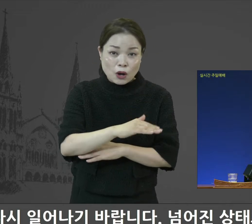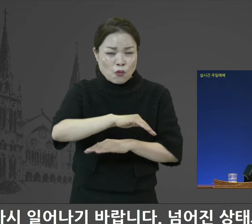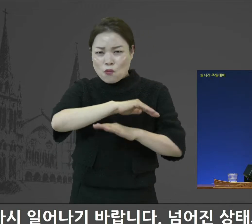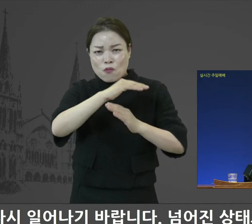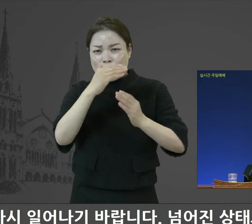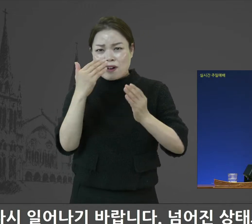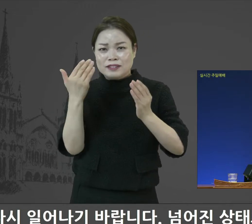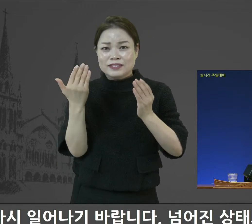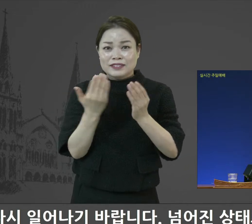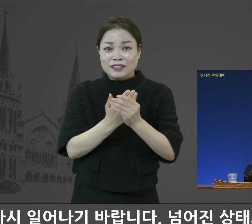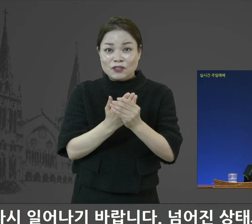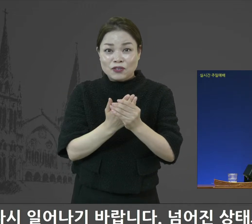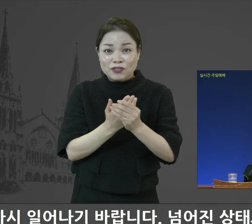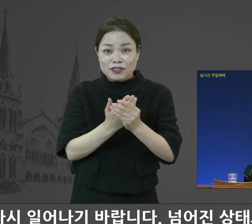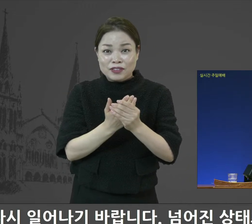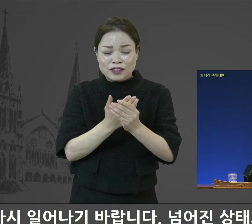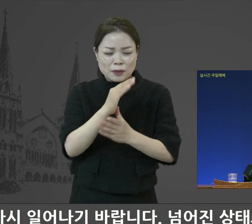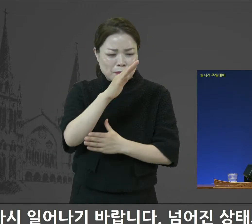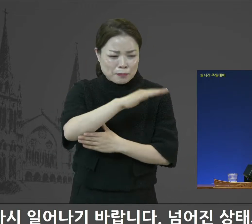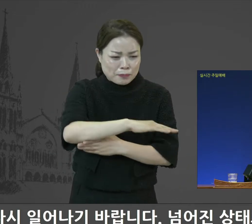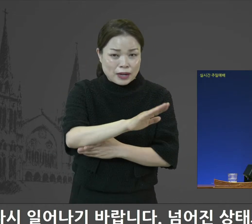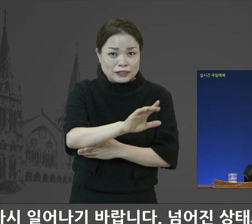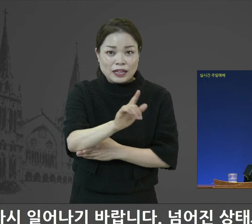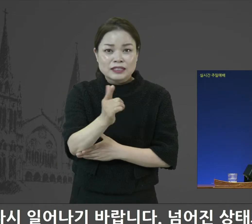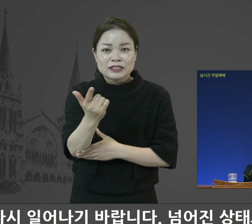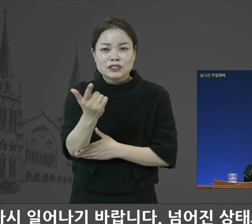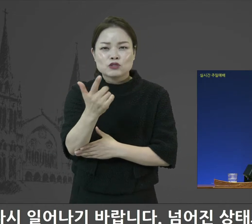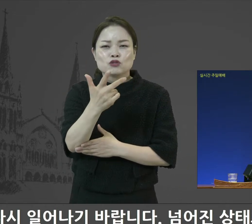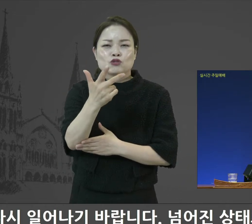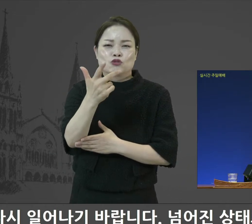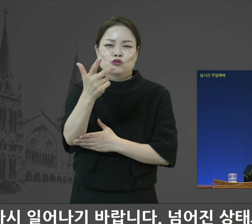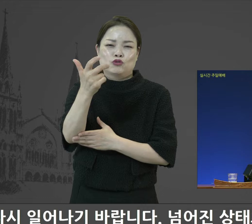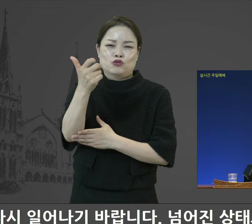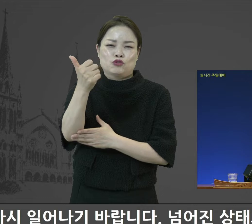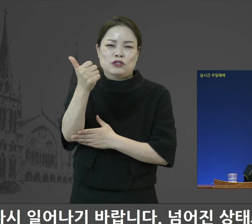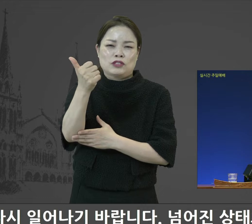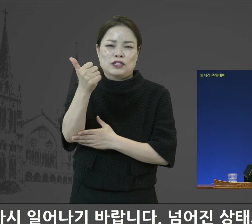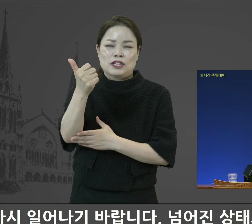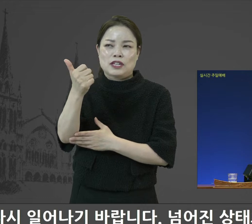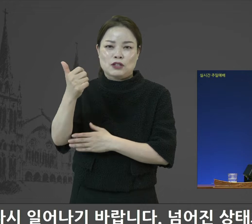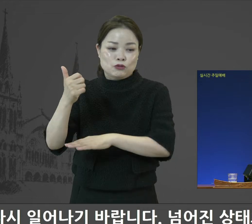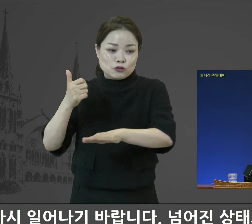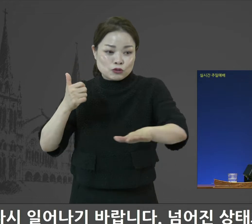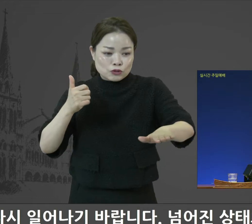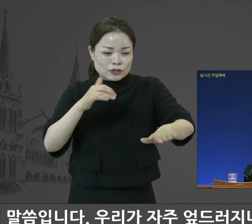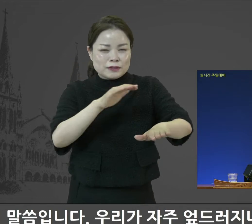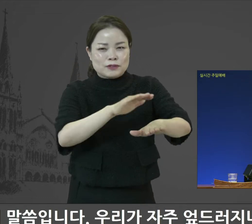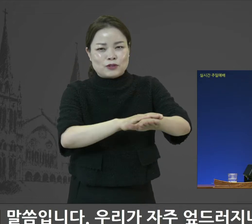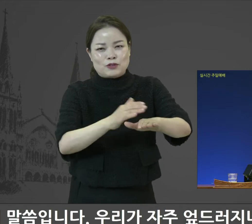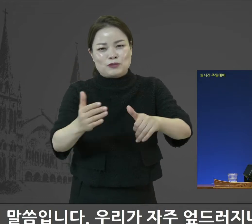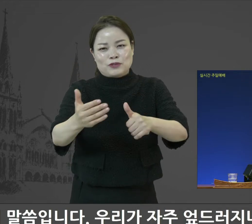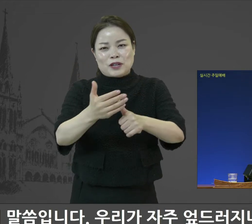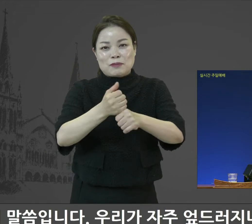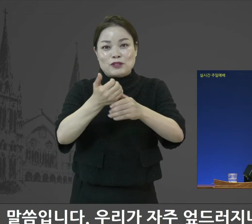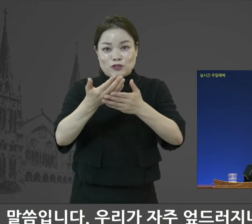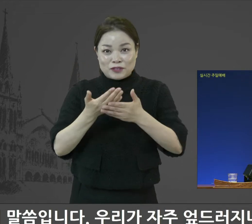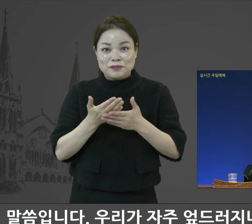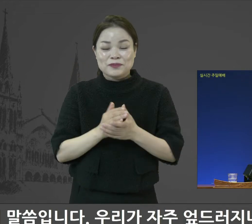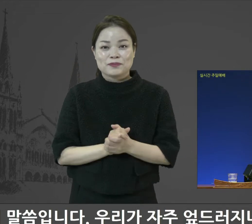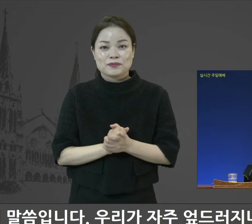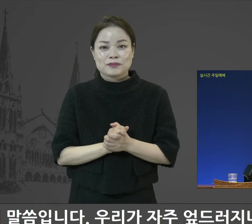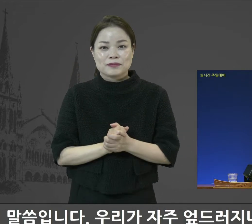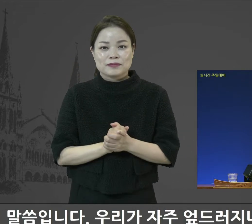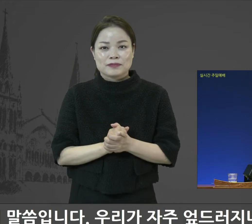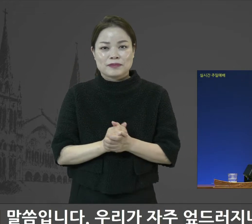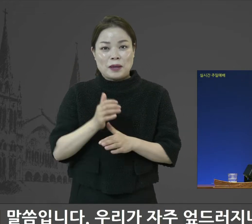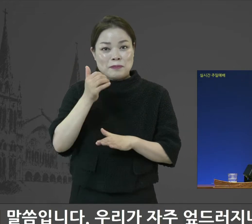완전히 누워져 있지 아니한 것은 주의 오른손이 우리를 붙드심이라. 이